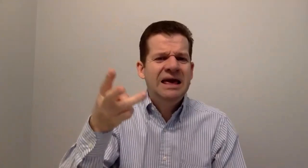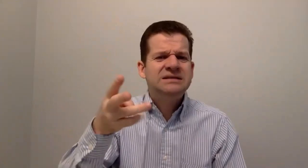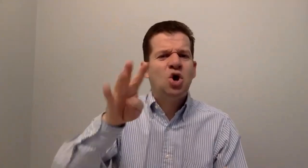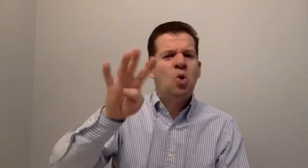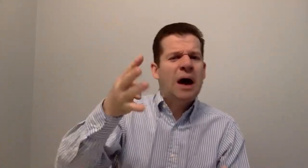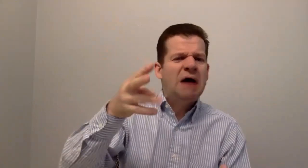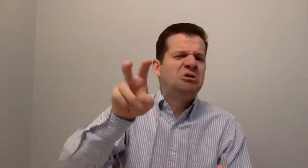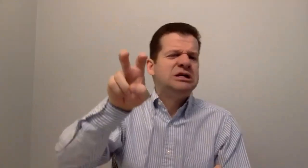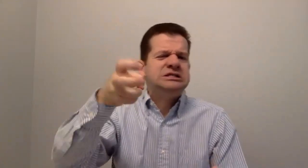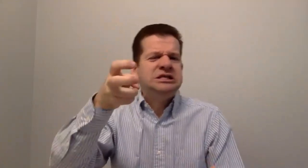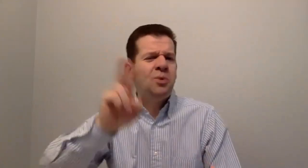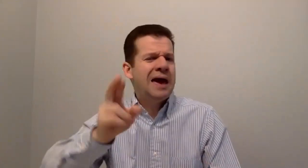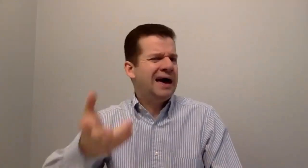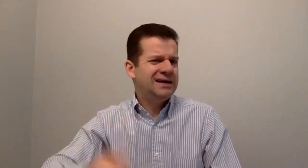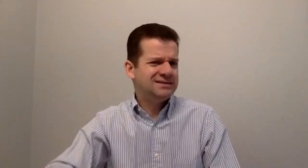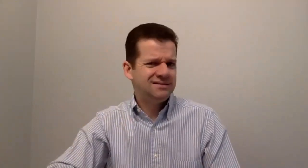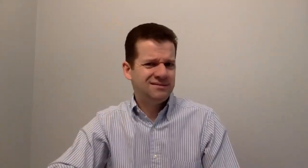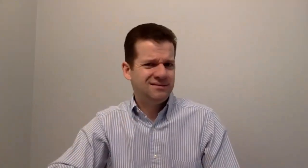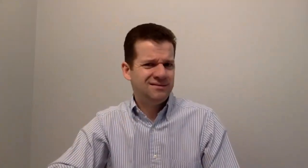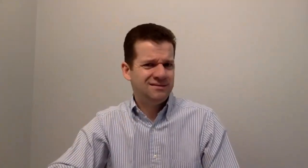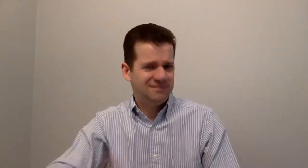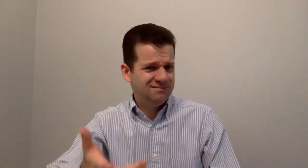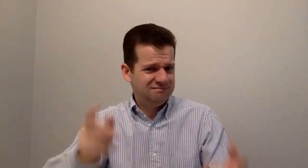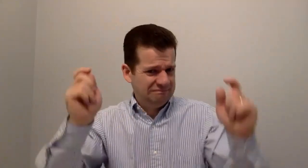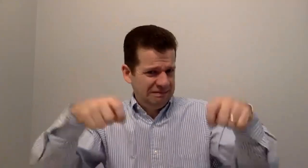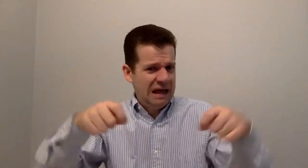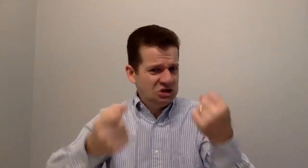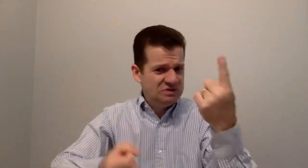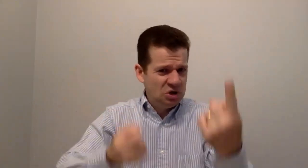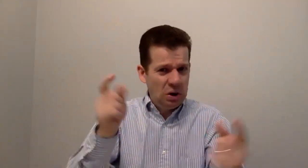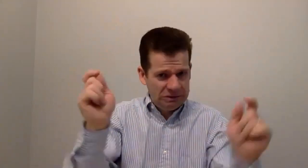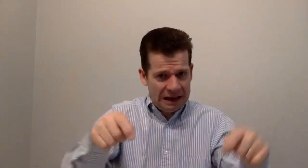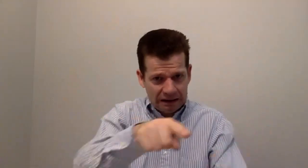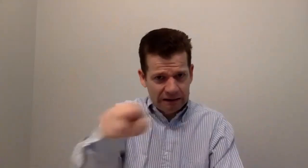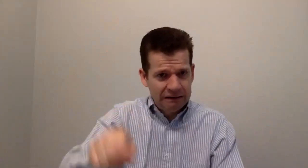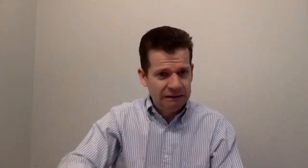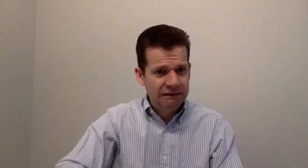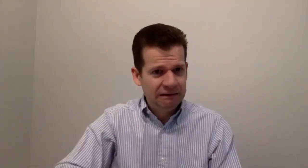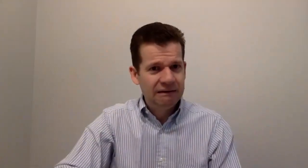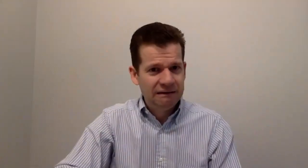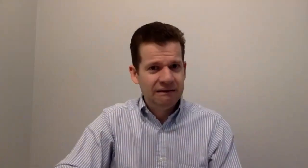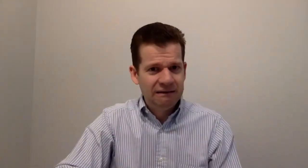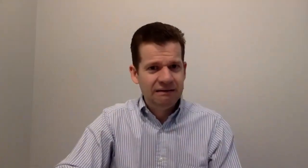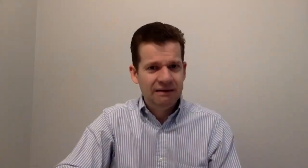três, quatro, cinco reais. Dá, de vez em quando? Dá. É.